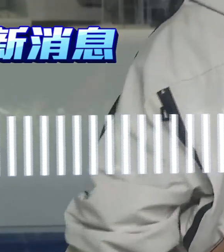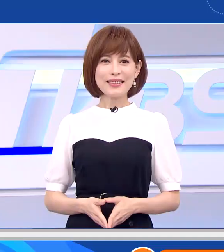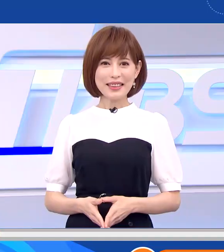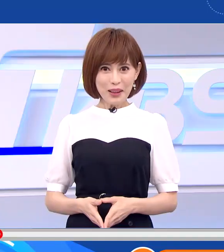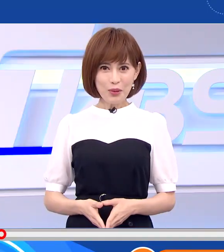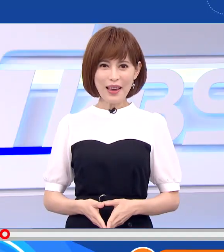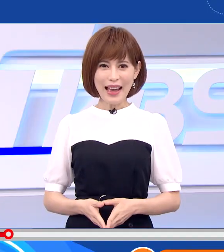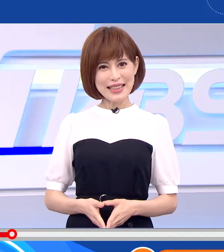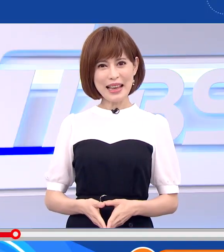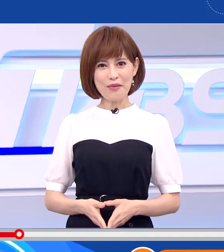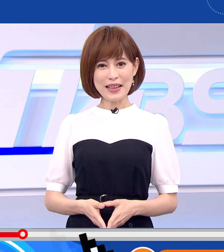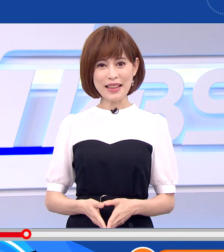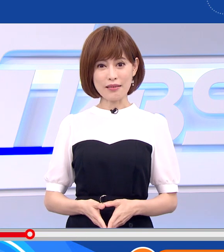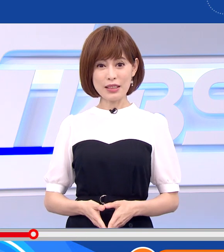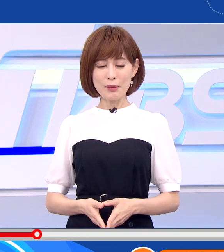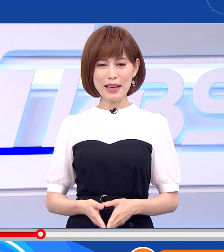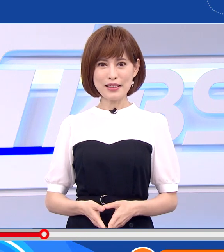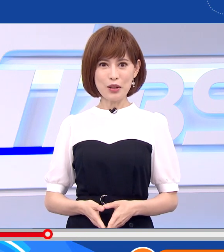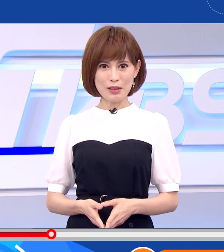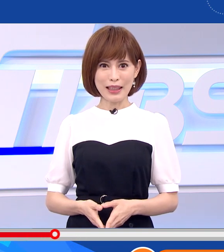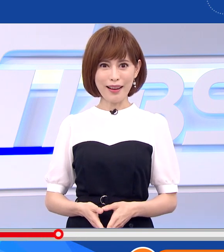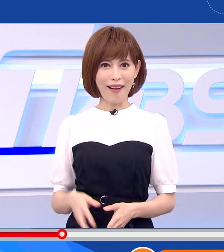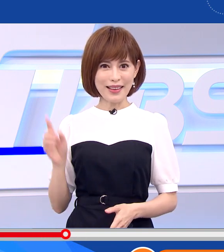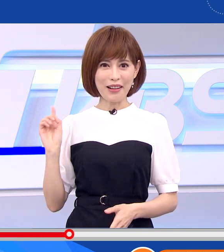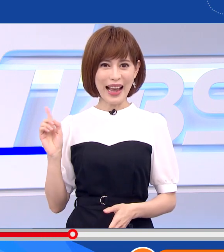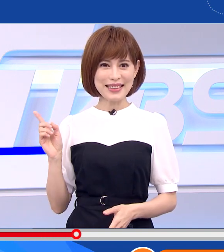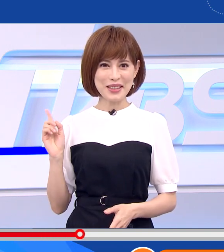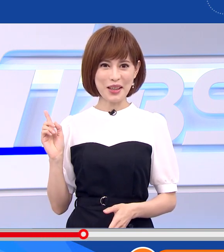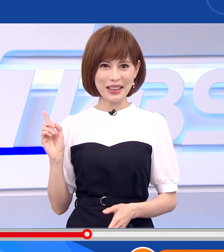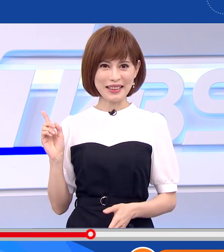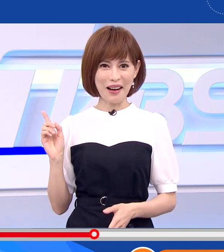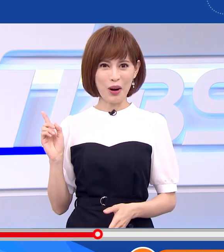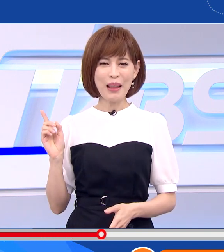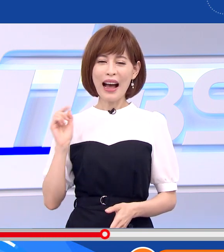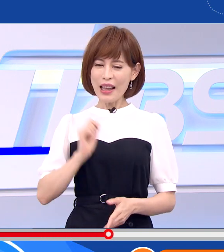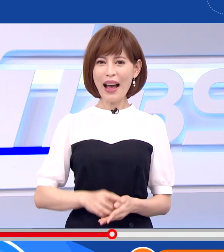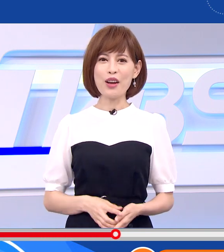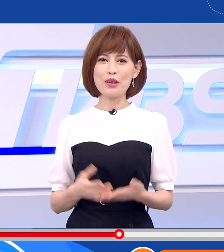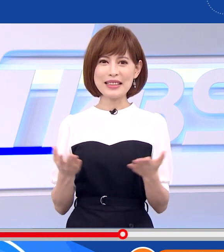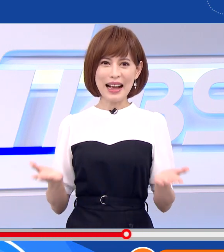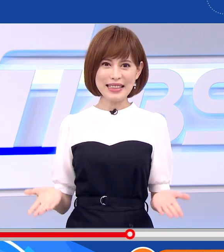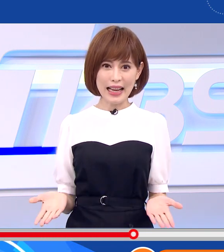内， 请订阅、按赞、分享 TVBS News 频道，要开启小铃铛哦。